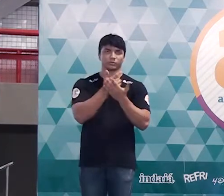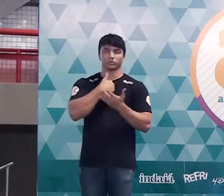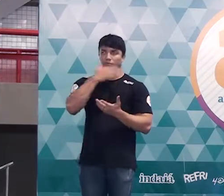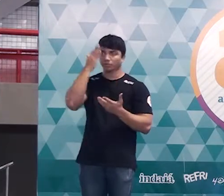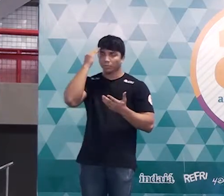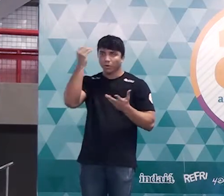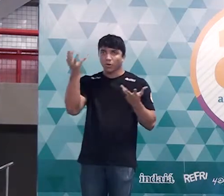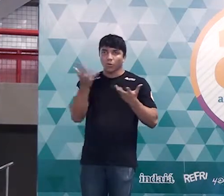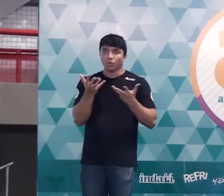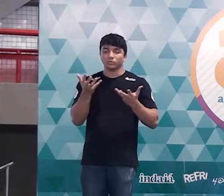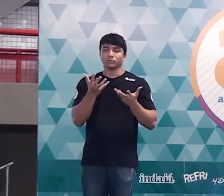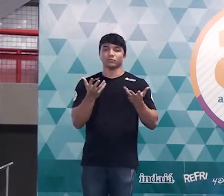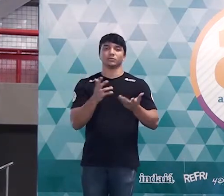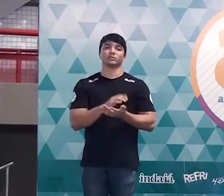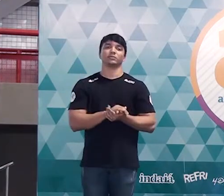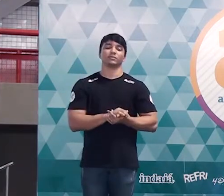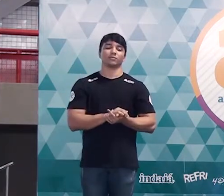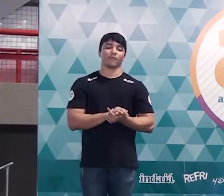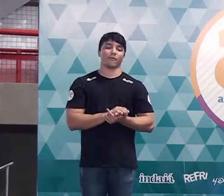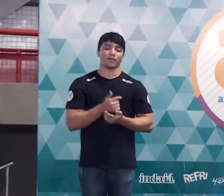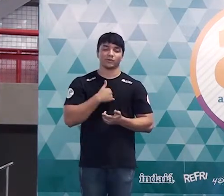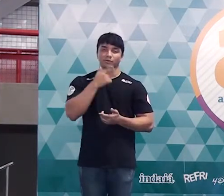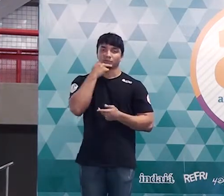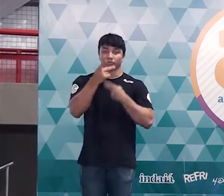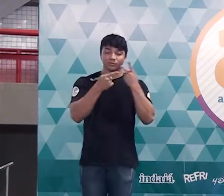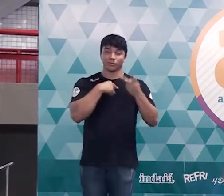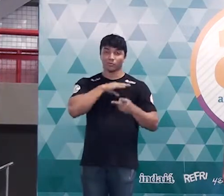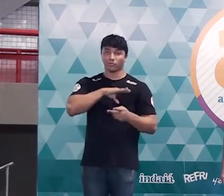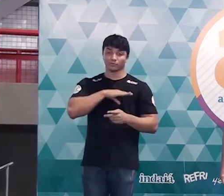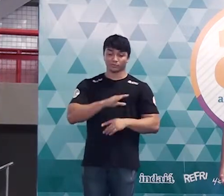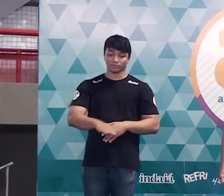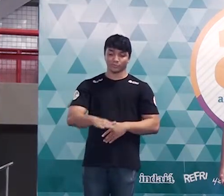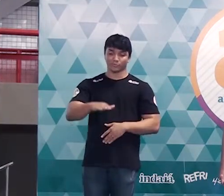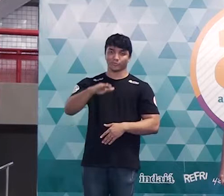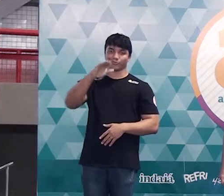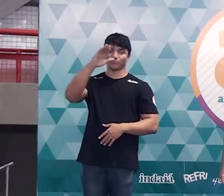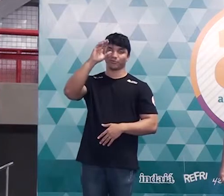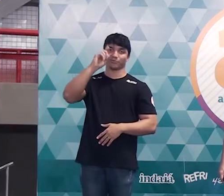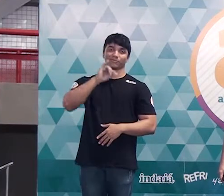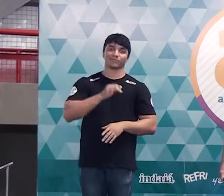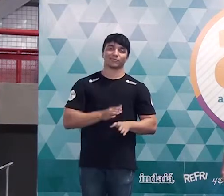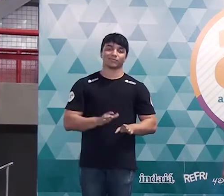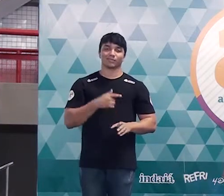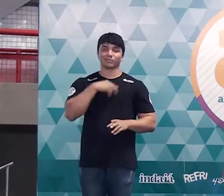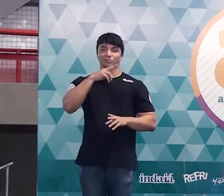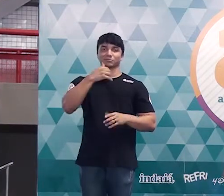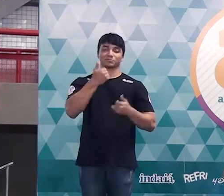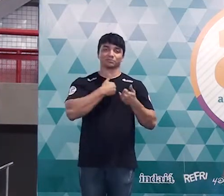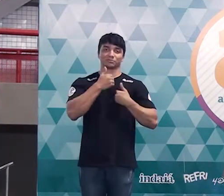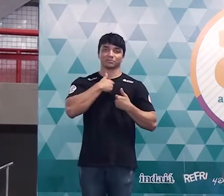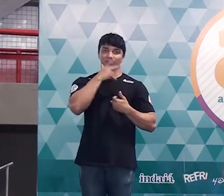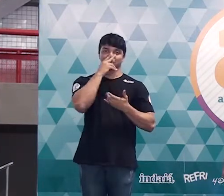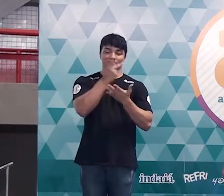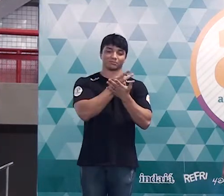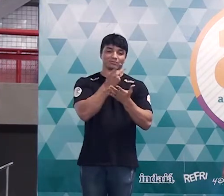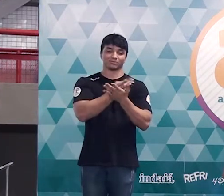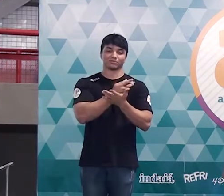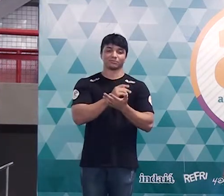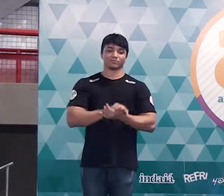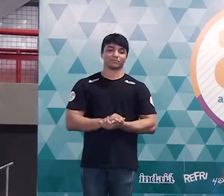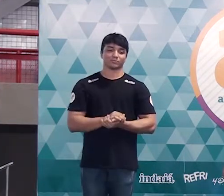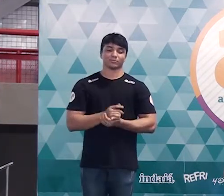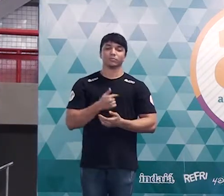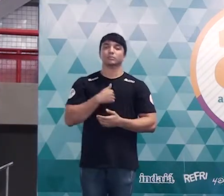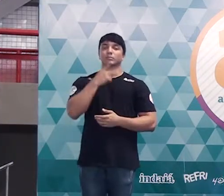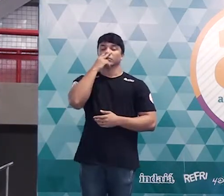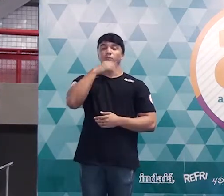sabendo disso hoje? Eu falo português desde o dia que eu nasci e nunca ninguém me disse que estava errado. Então,